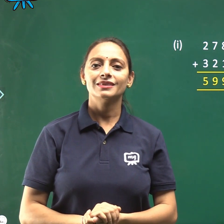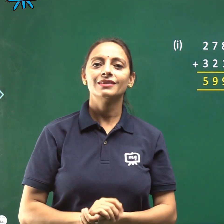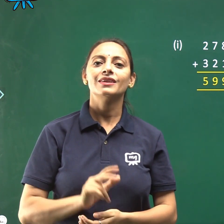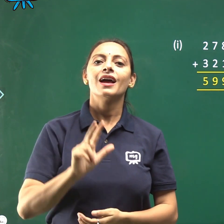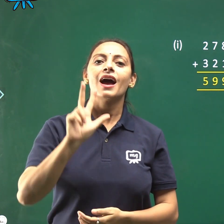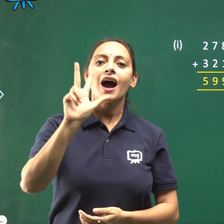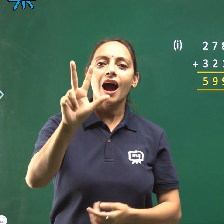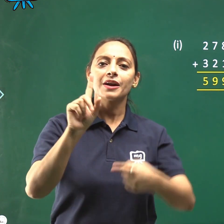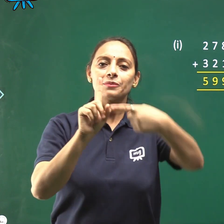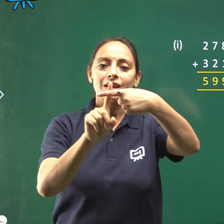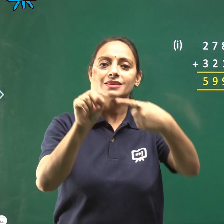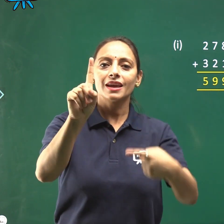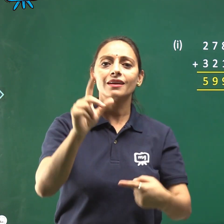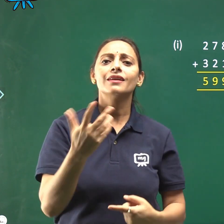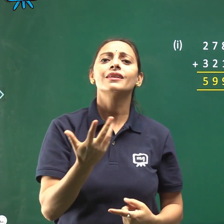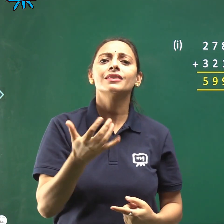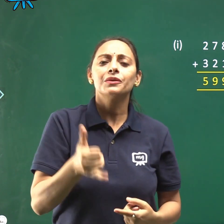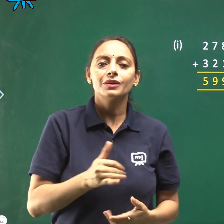8 + 1 कितना होता है?